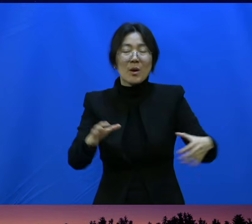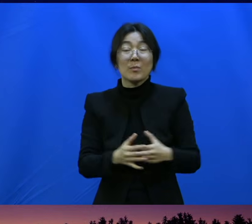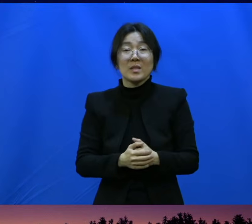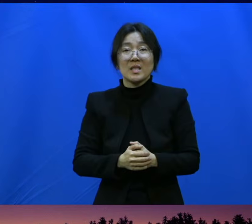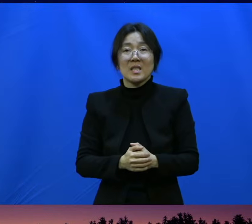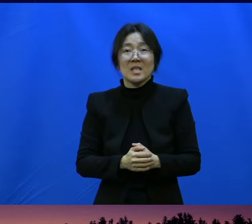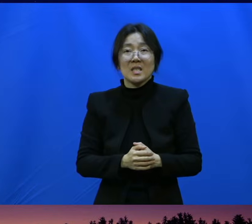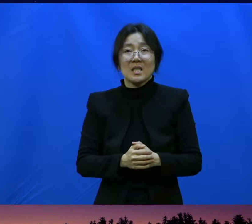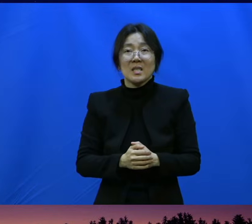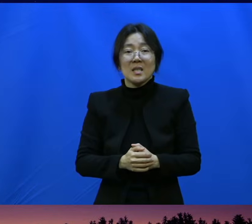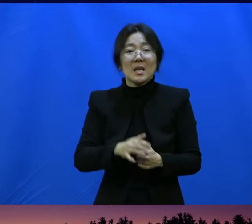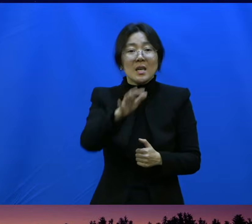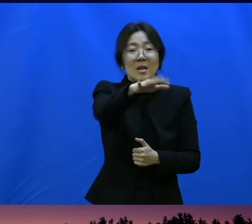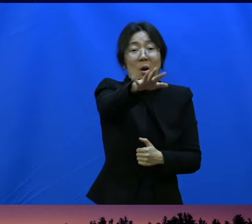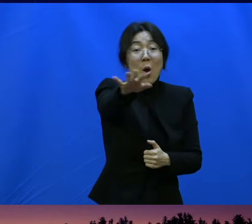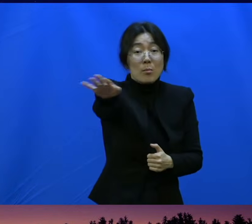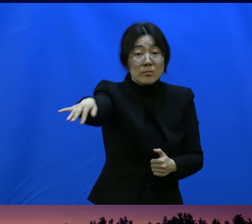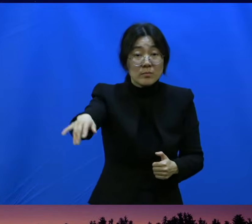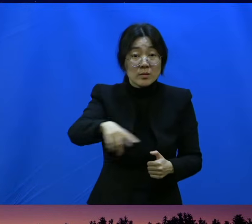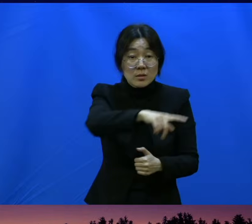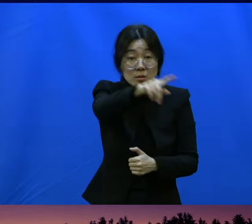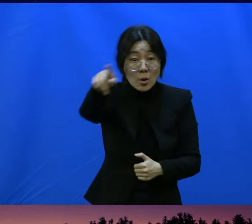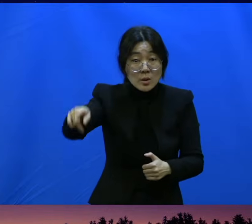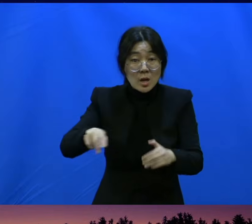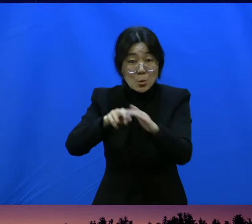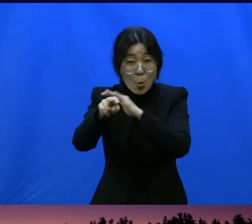피난처를 찾고 있는 사람들을 품어주기 시작한 거예요.